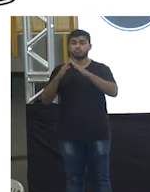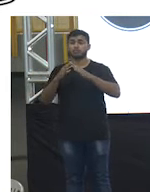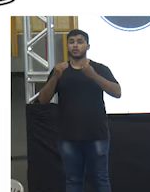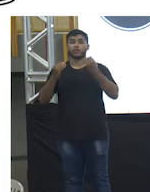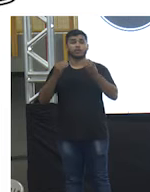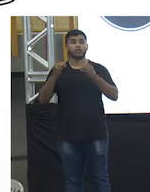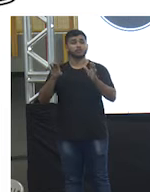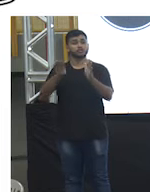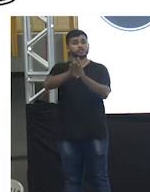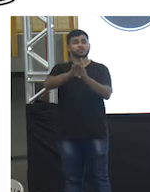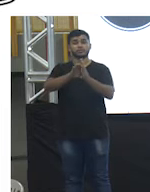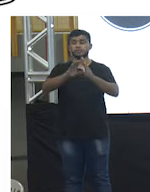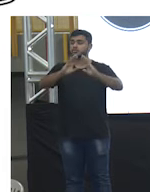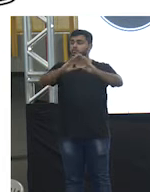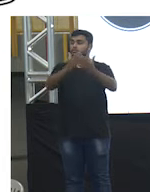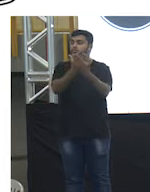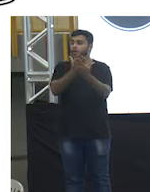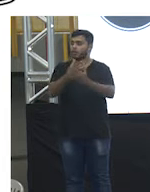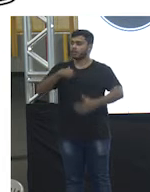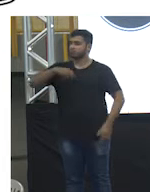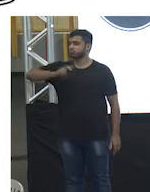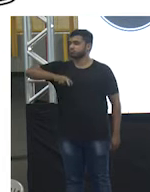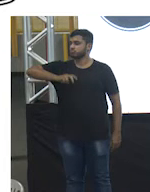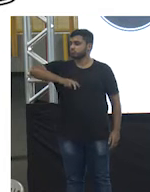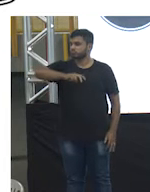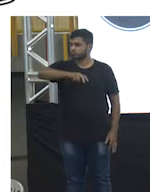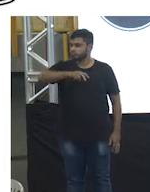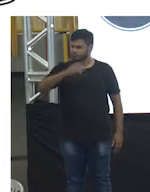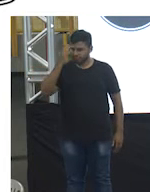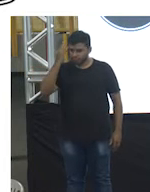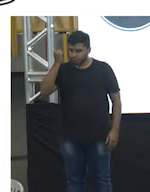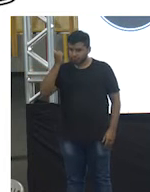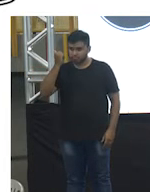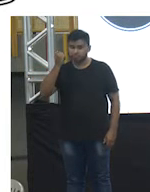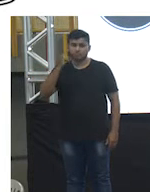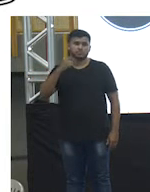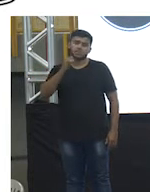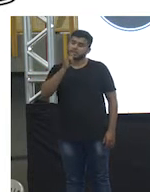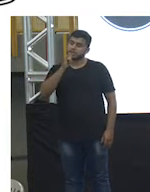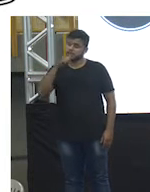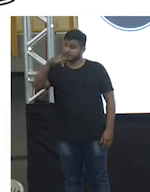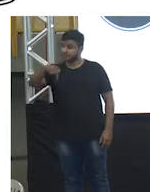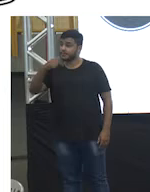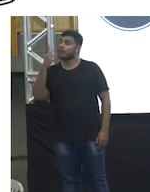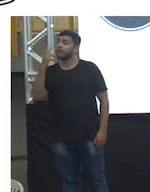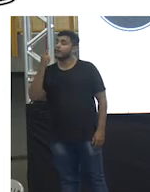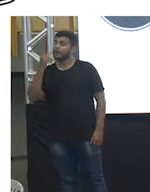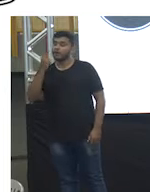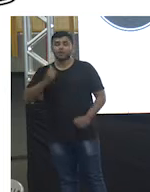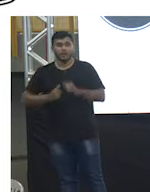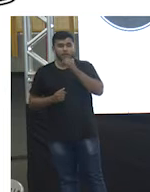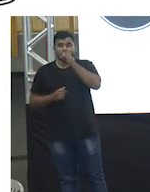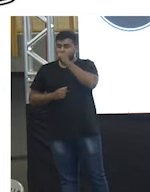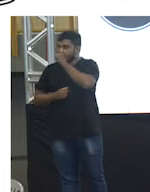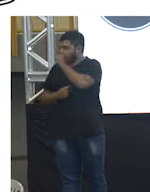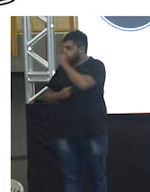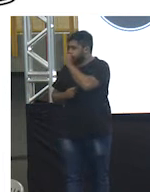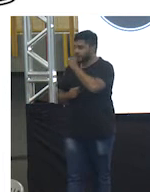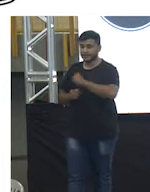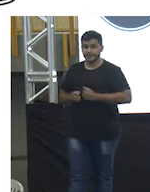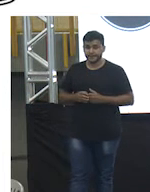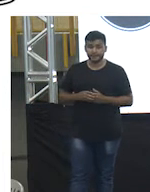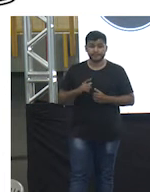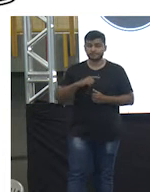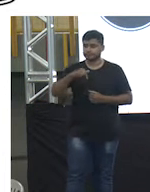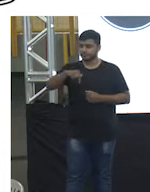pronto. Isso é uma informação básica. Por mais que você conheça Fortaleza, Fortaleza é uma cidade que